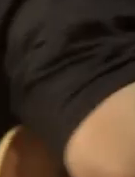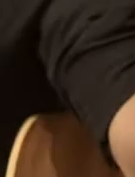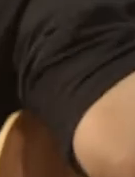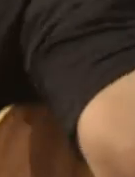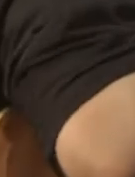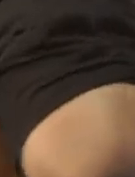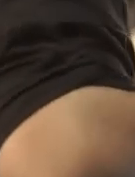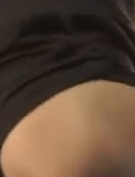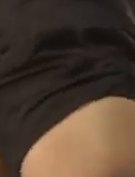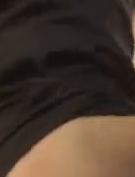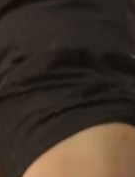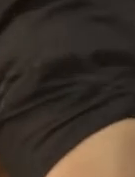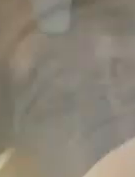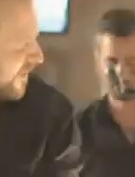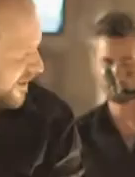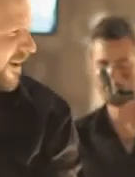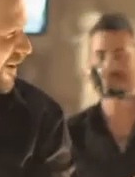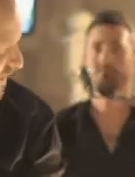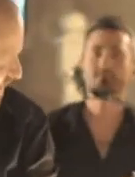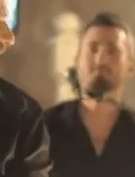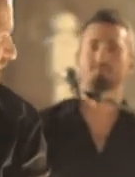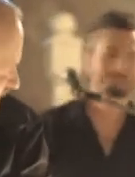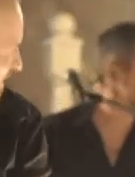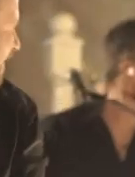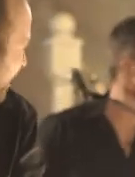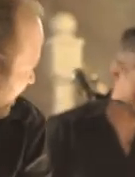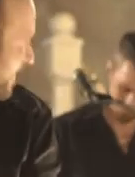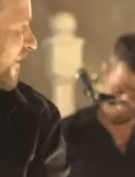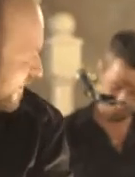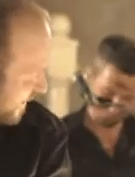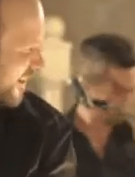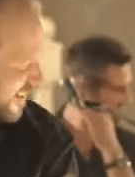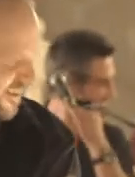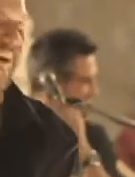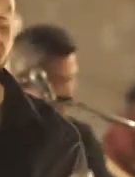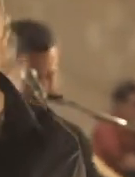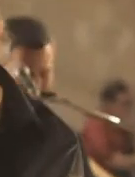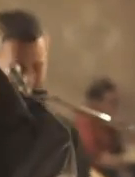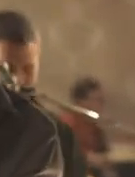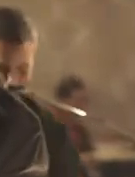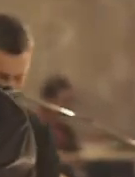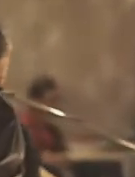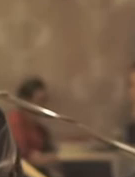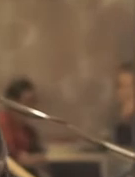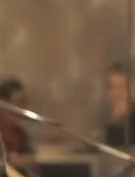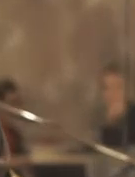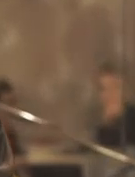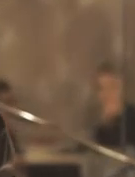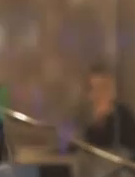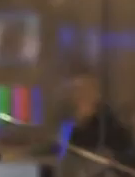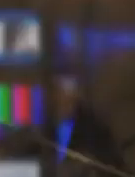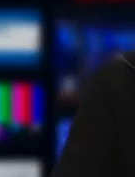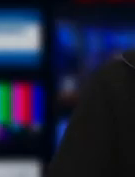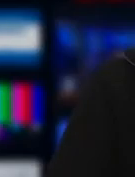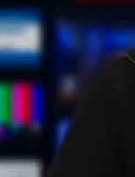maniera particolare e questo momento così di emergenza ecco francesco come vive questo momento un artista